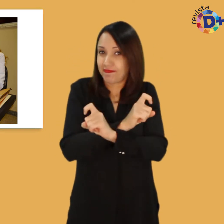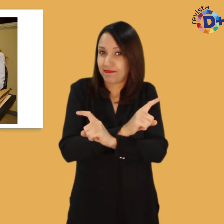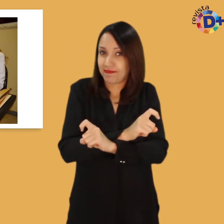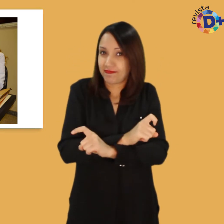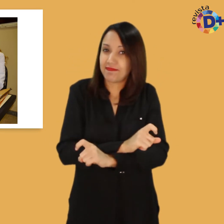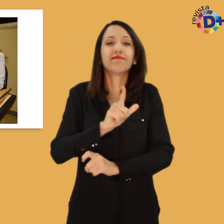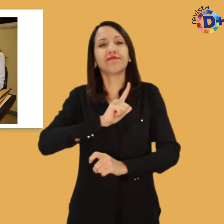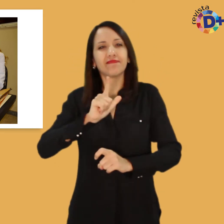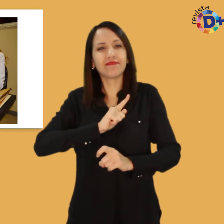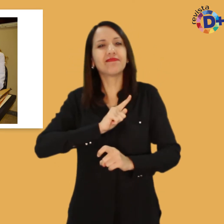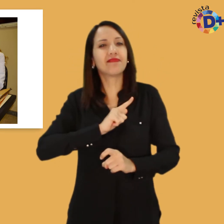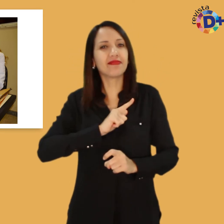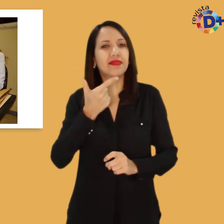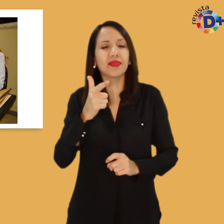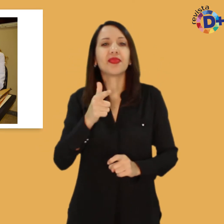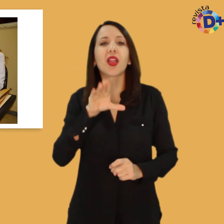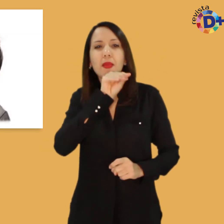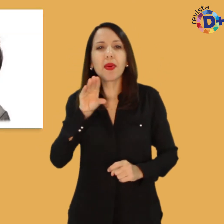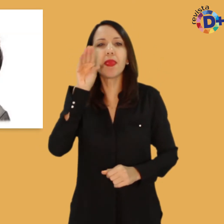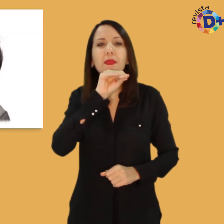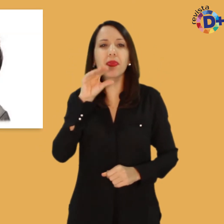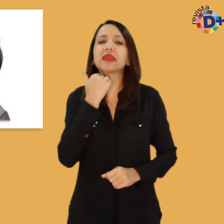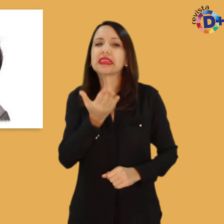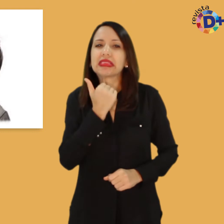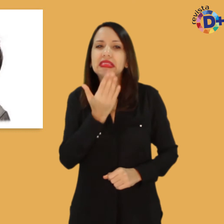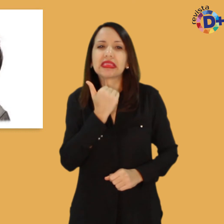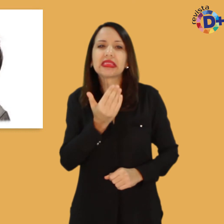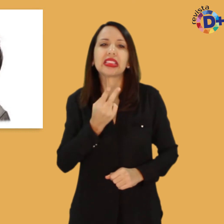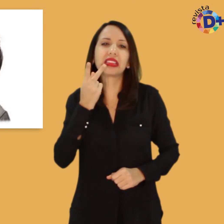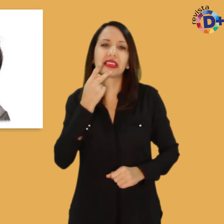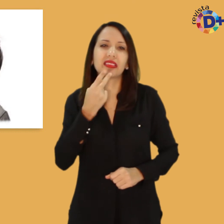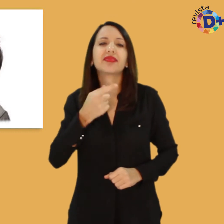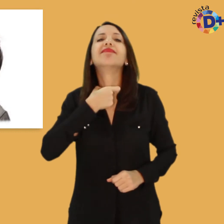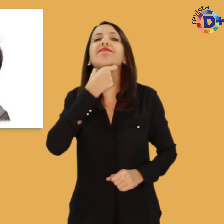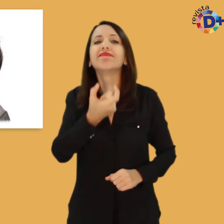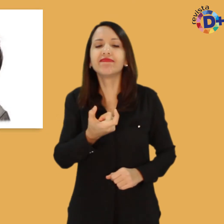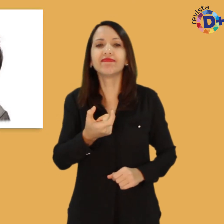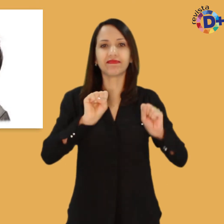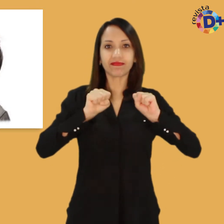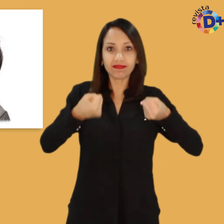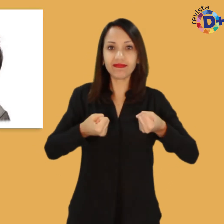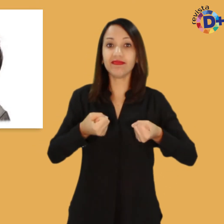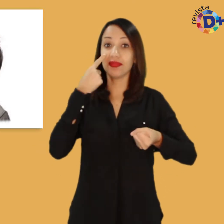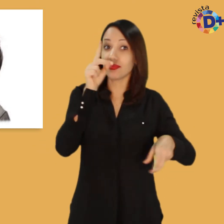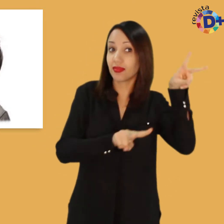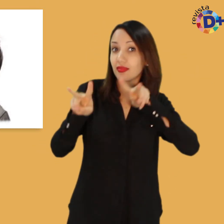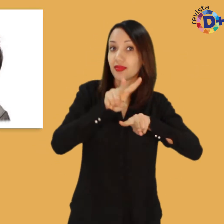até a ausência da fala oral. Os defensores dessa visão, geralmente, estão